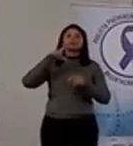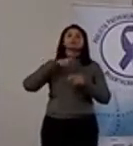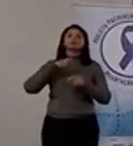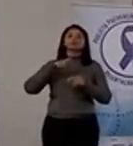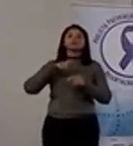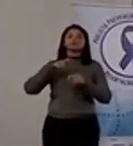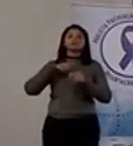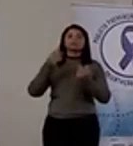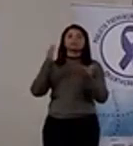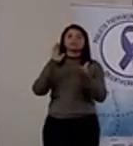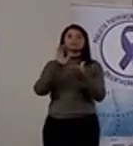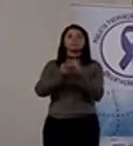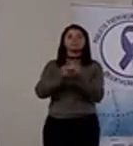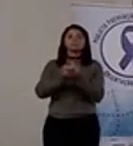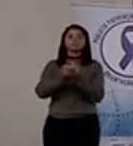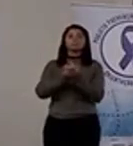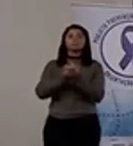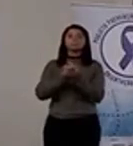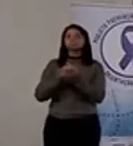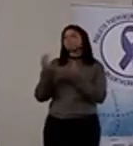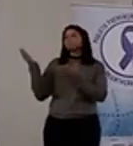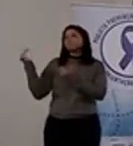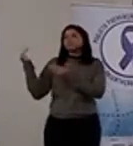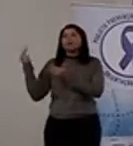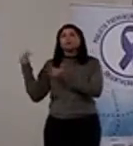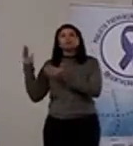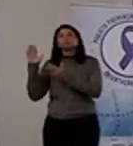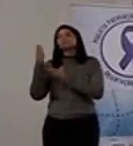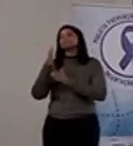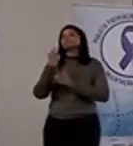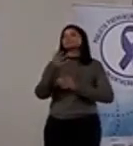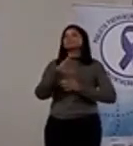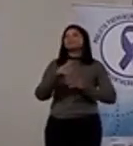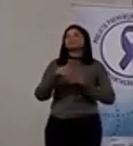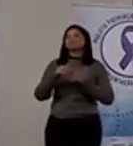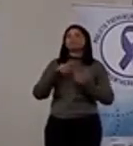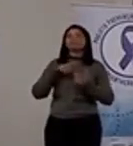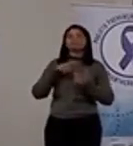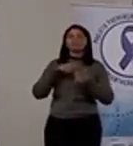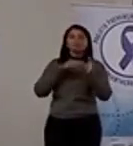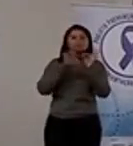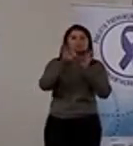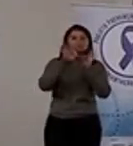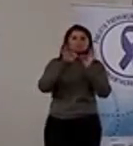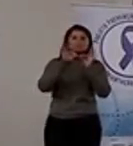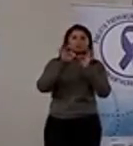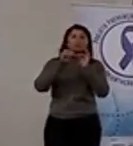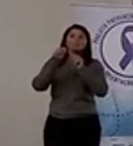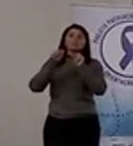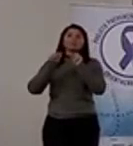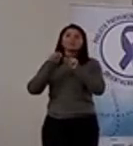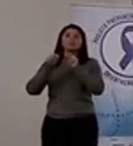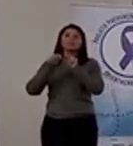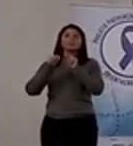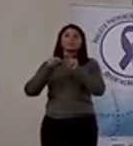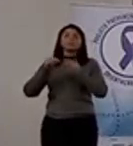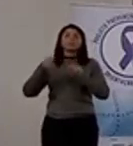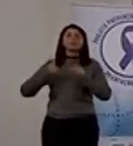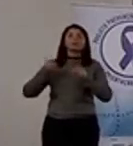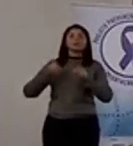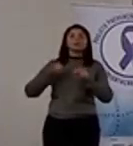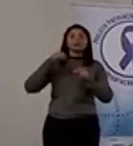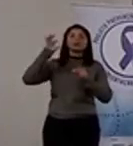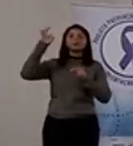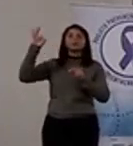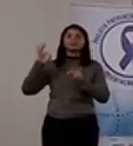crianças com síndrome de Down são casais razoavelmente jovens. É quando você corrige para a questão da idade, você vê que há uma porcentagem maior com